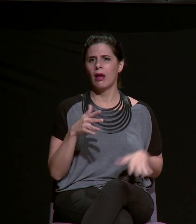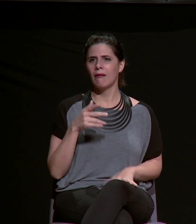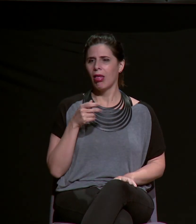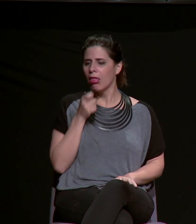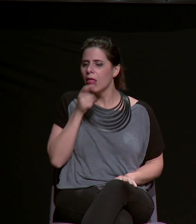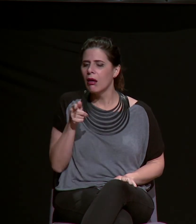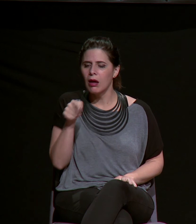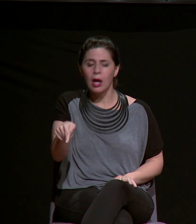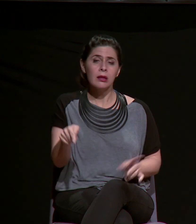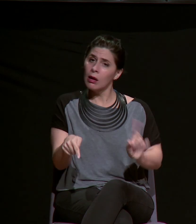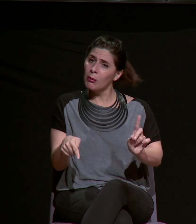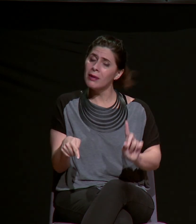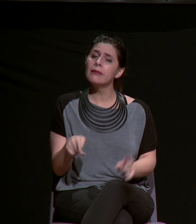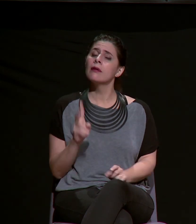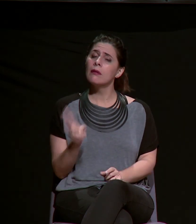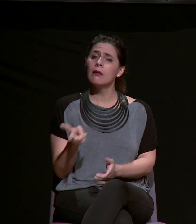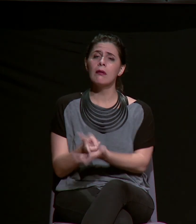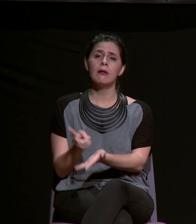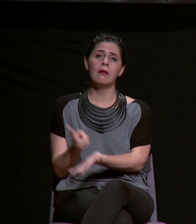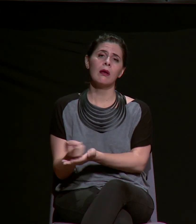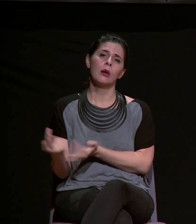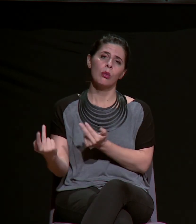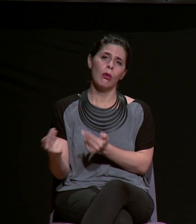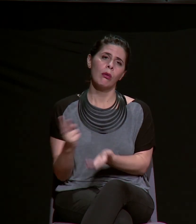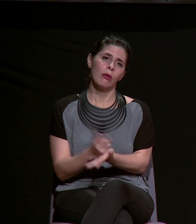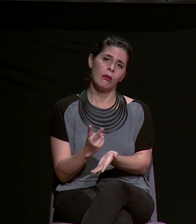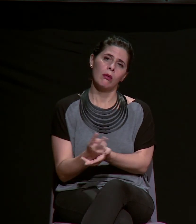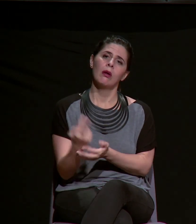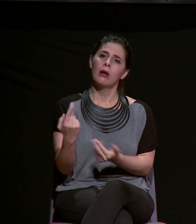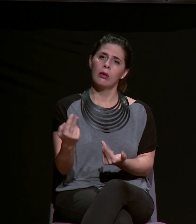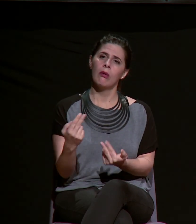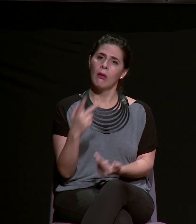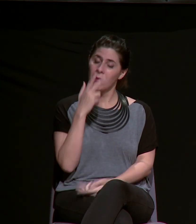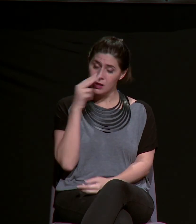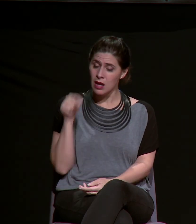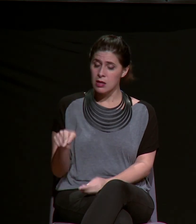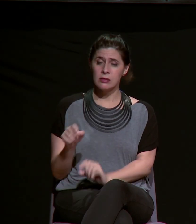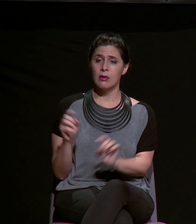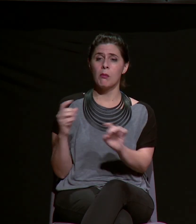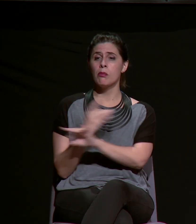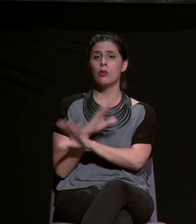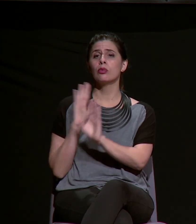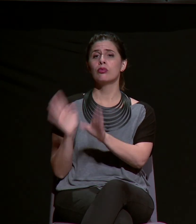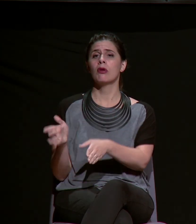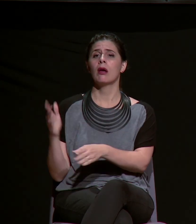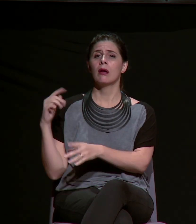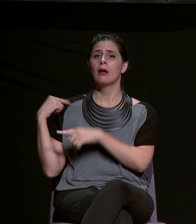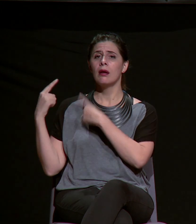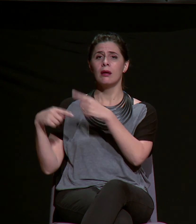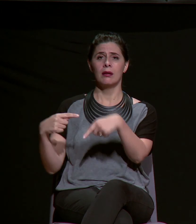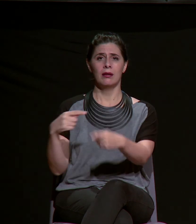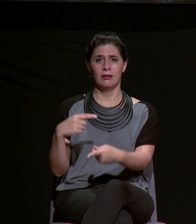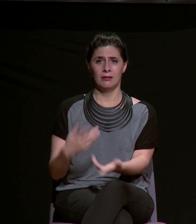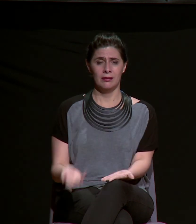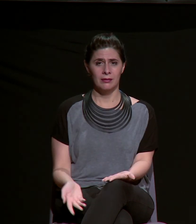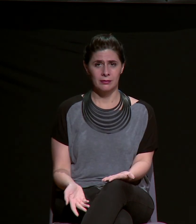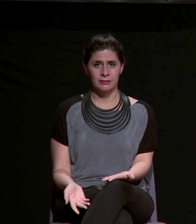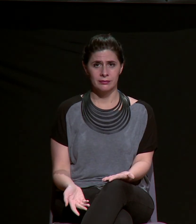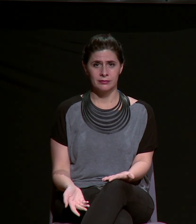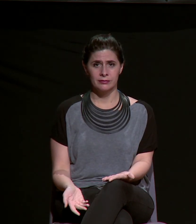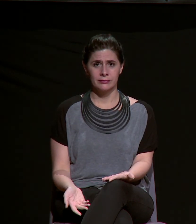isso encerrasse, como se isso desse conta do que a gente poderia chamar de uma herança afro-brasileira. Então, nas